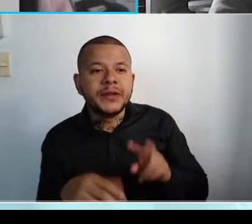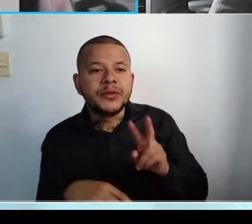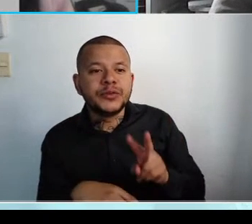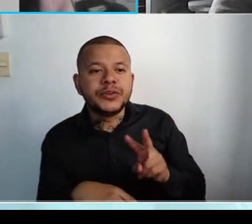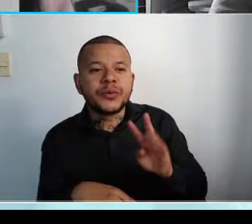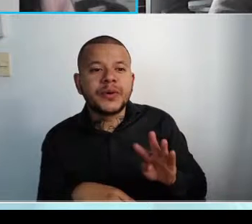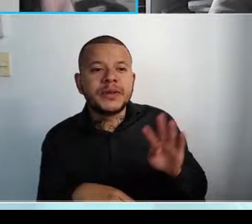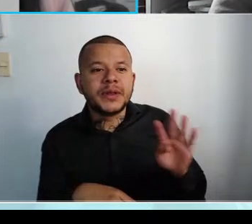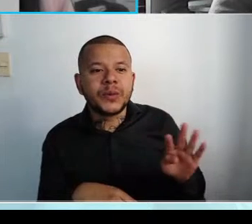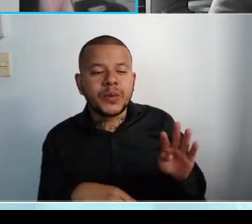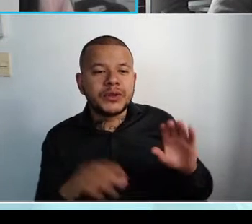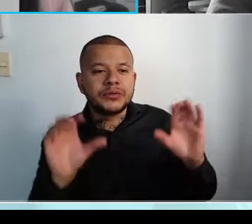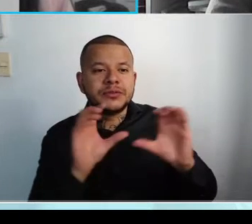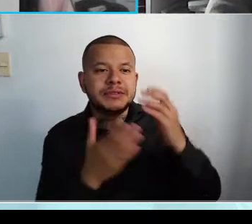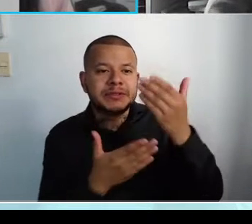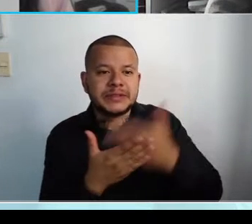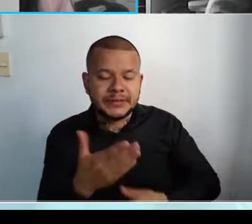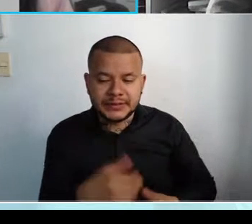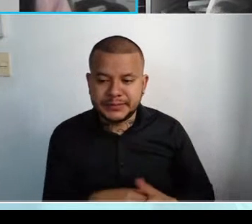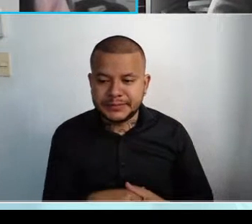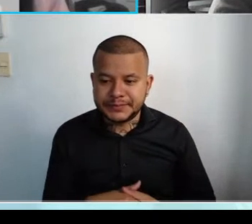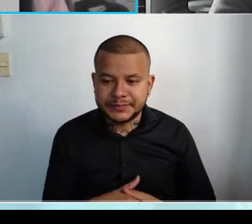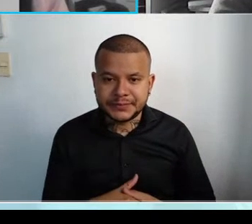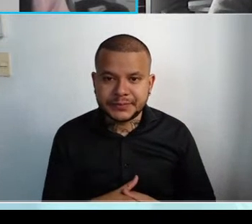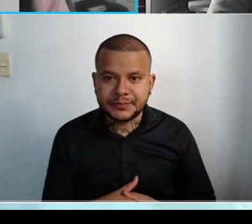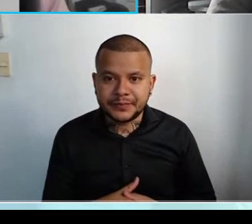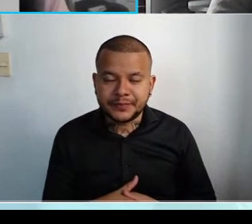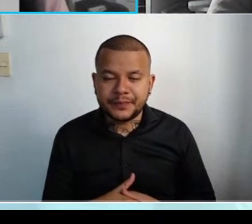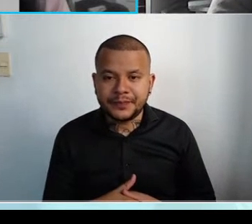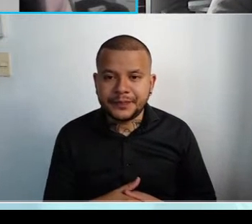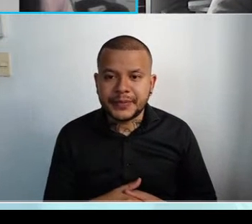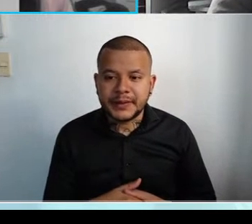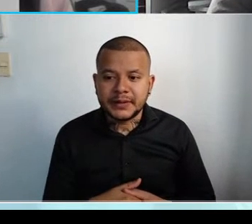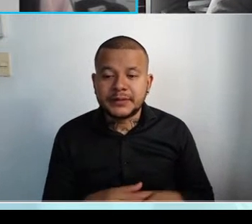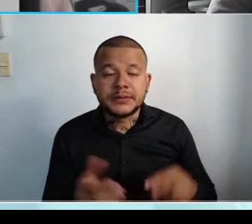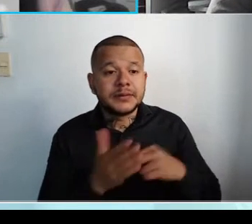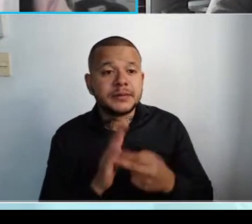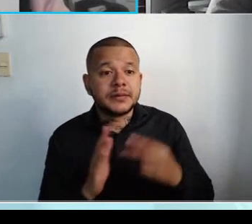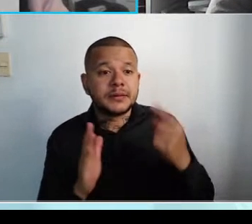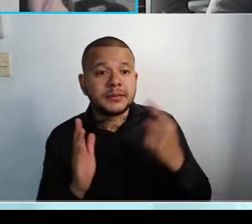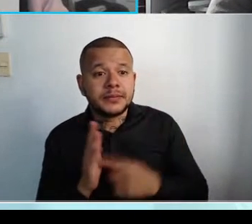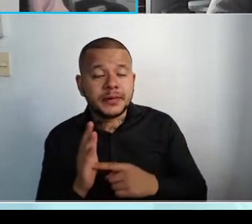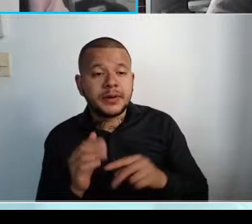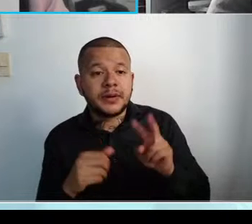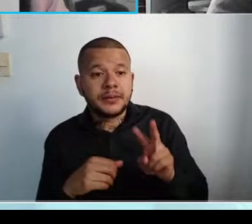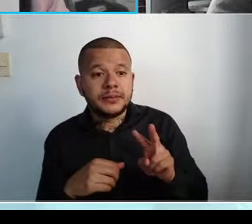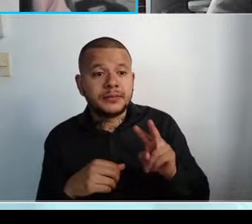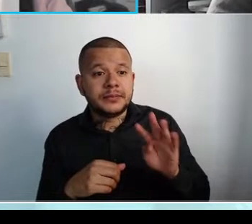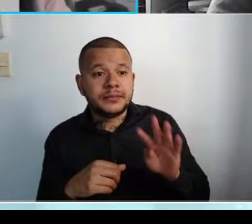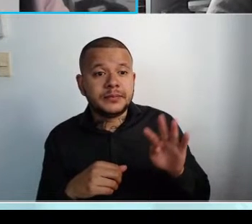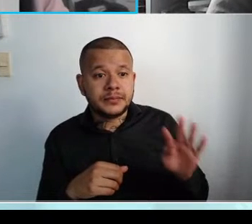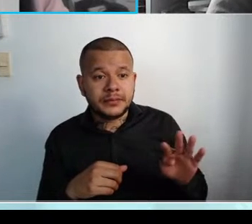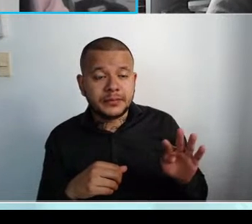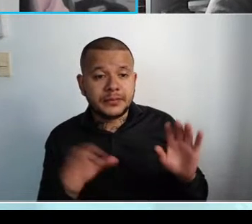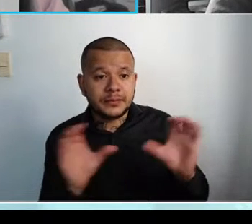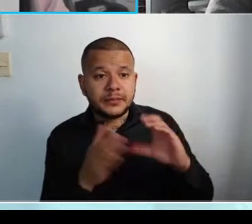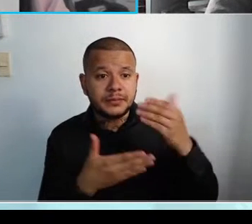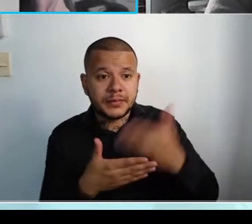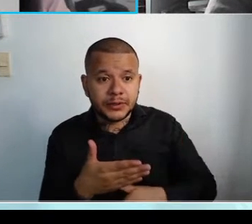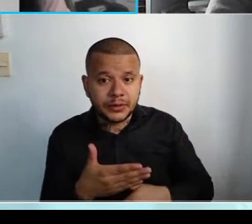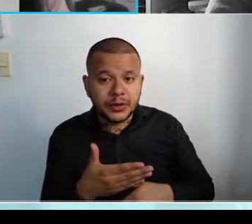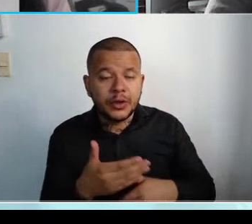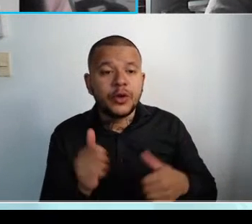1.244 certificaciones este año. Te puedo decir que son 1.244 certificaciones con el